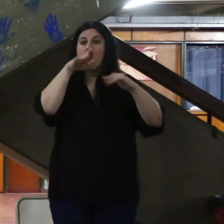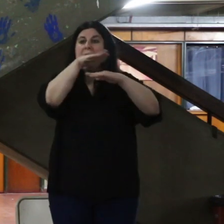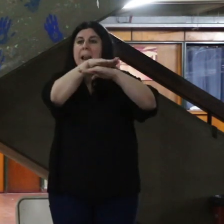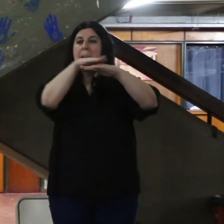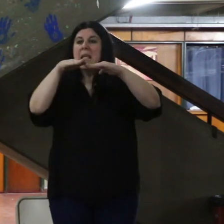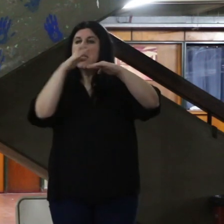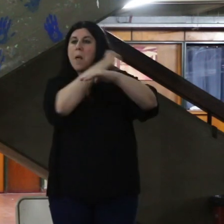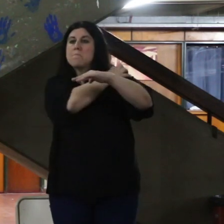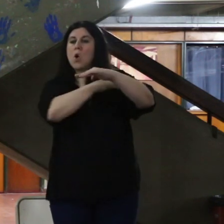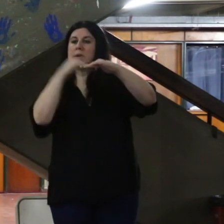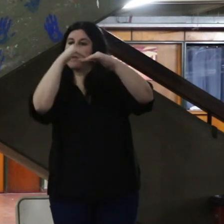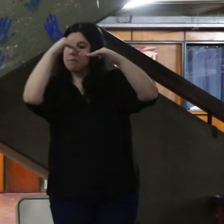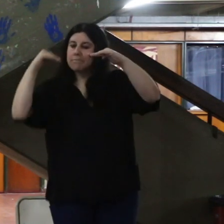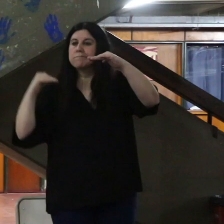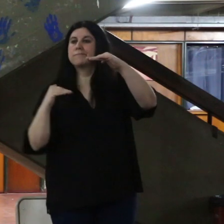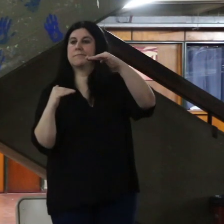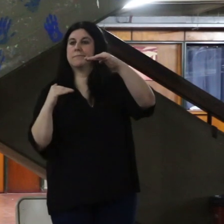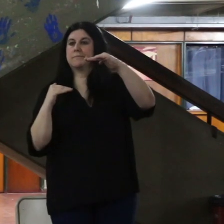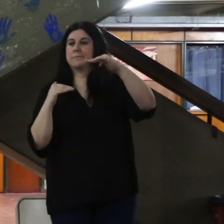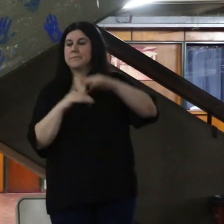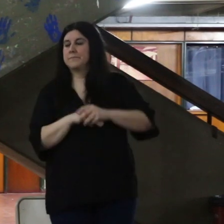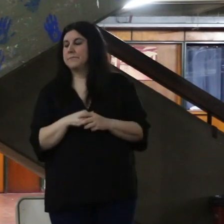pobreza.